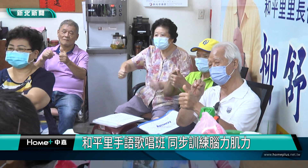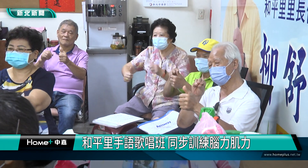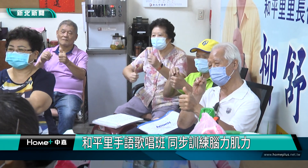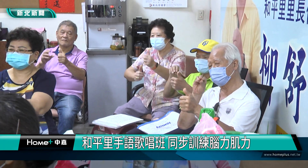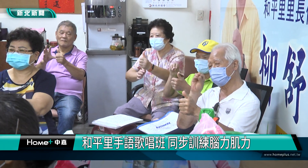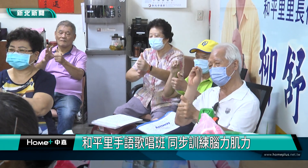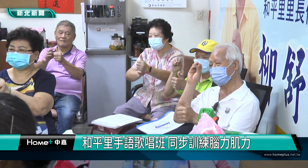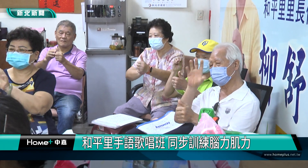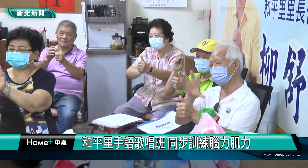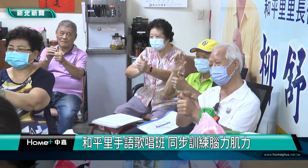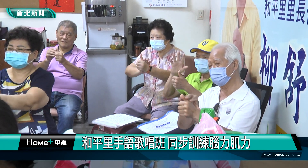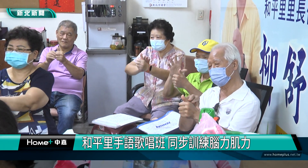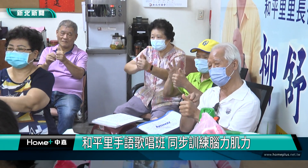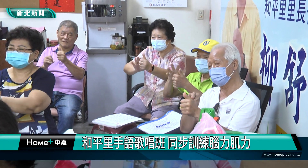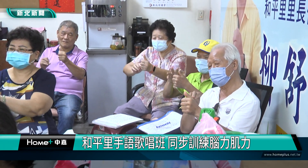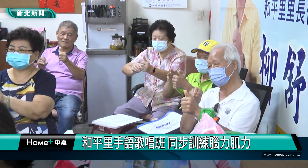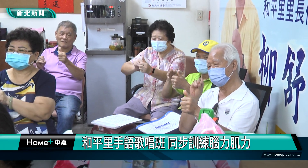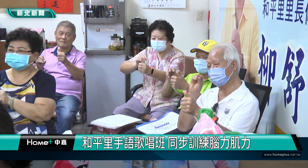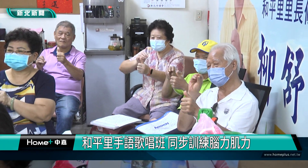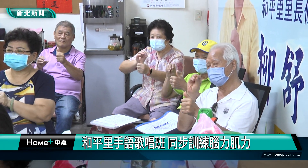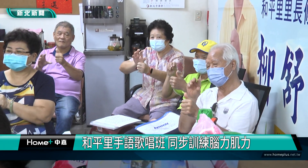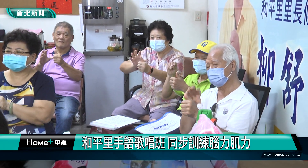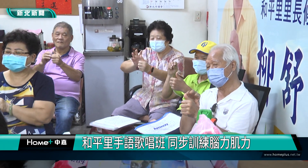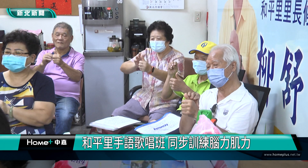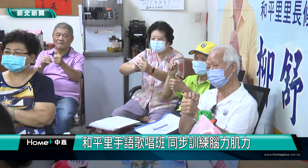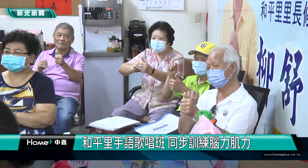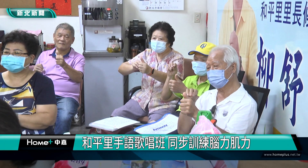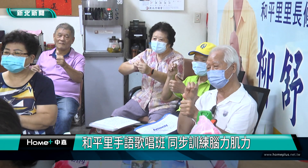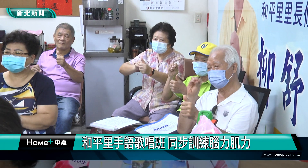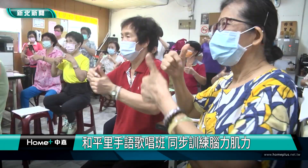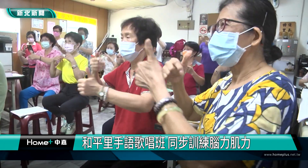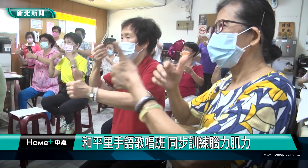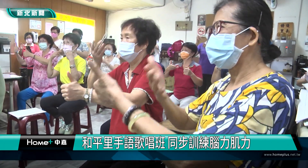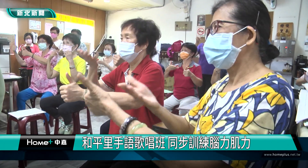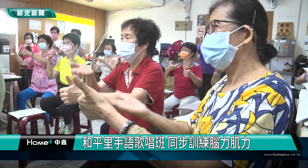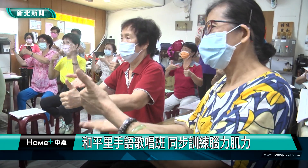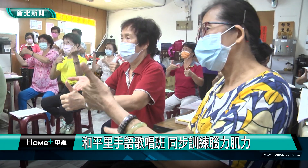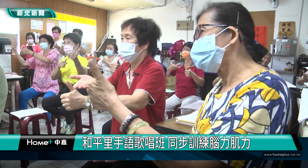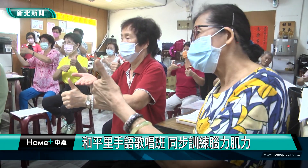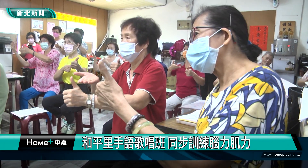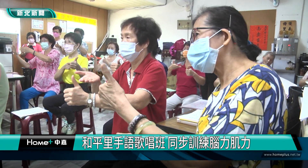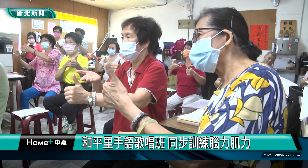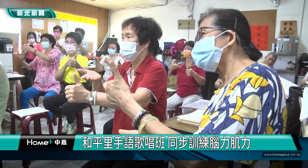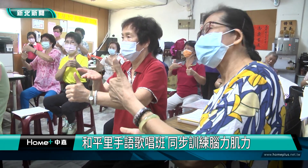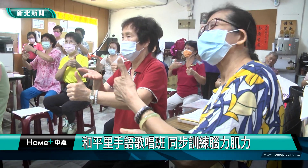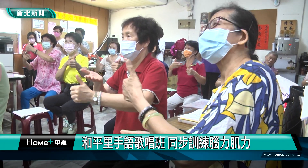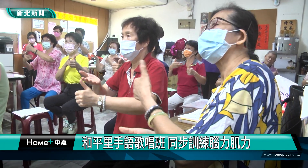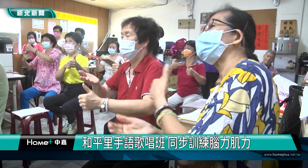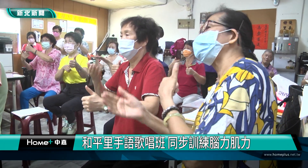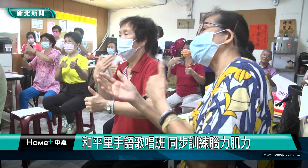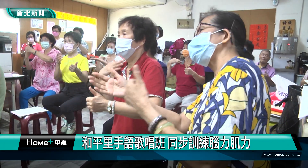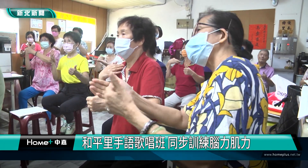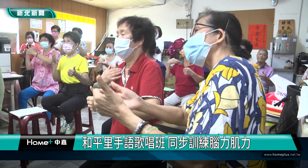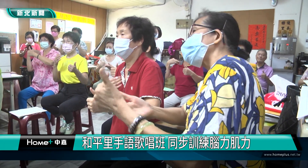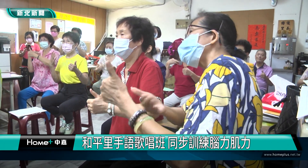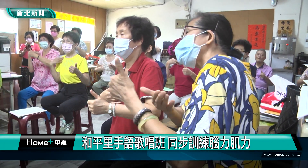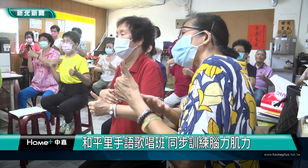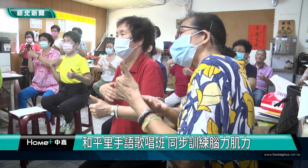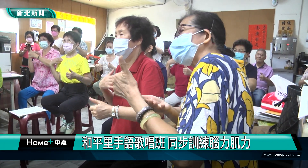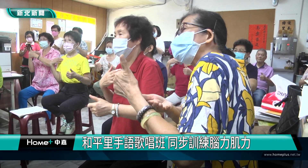增进了长辈们的运动时数。李明郑小姐表示，每个礼拜都会很期待过来上课，跟邻居们一起参与课程，时